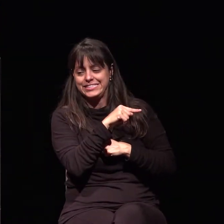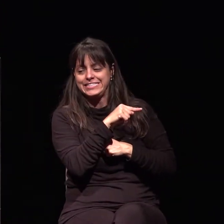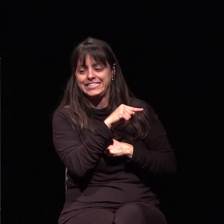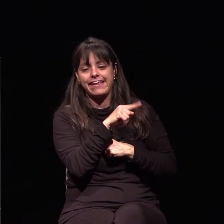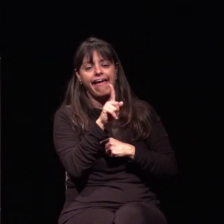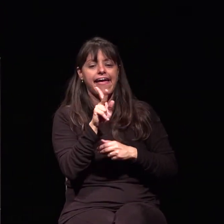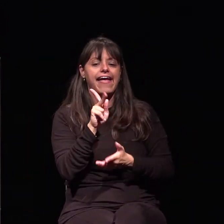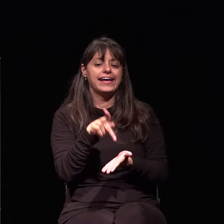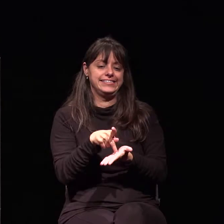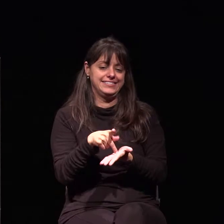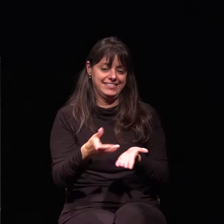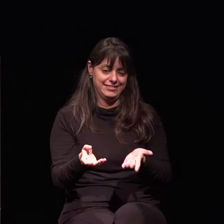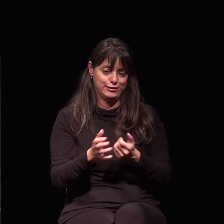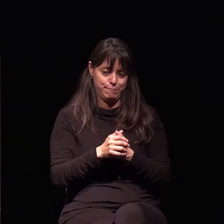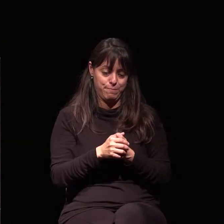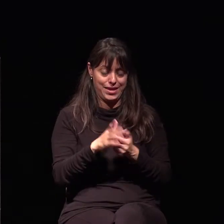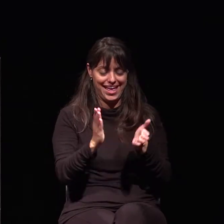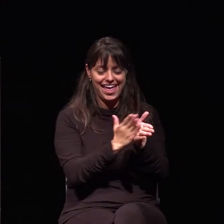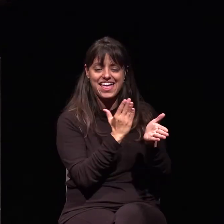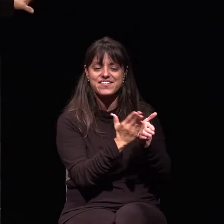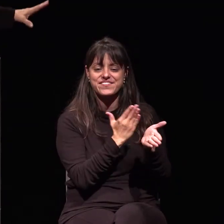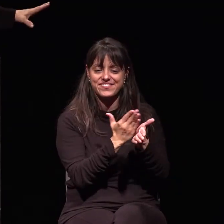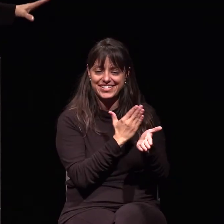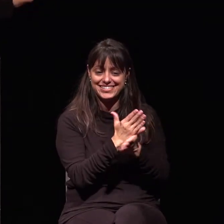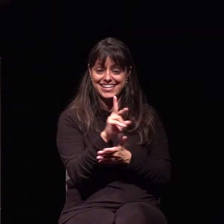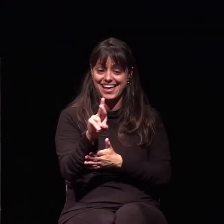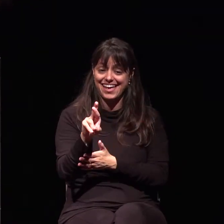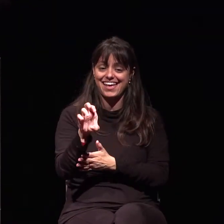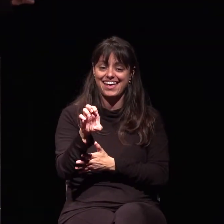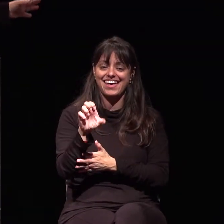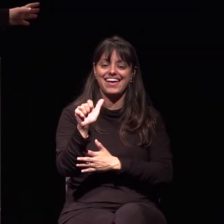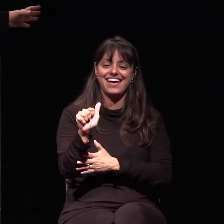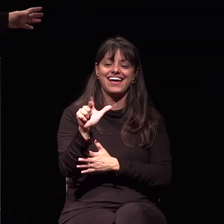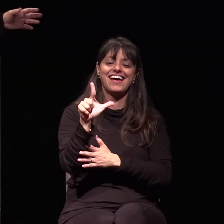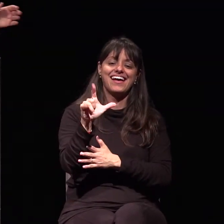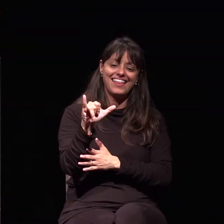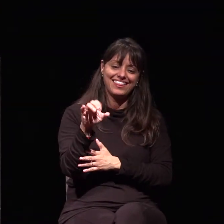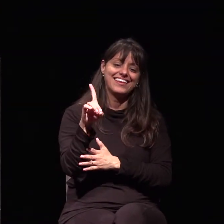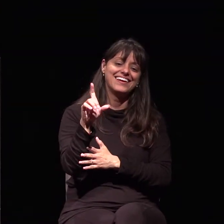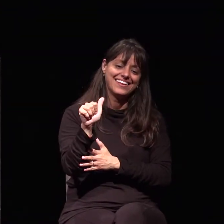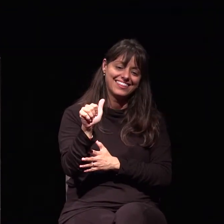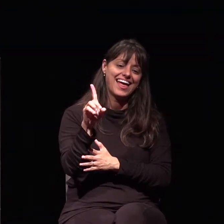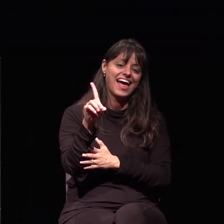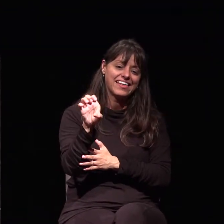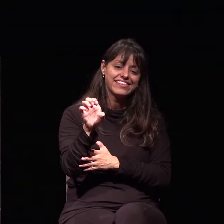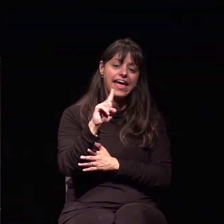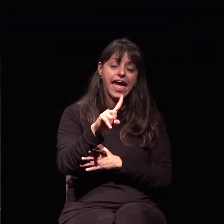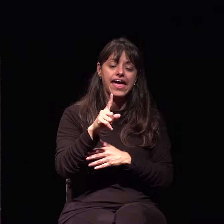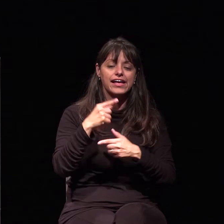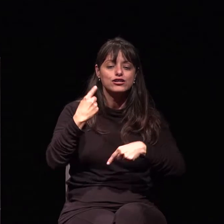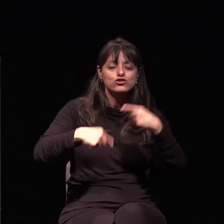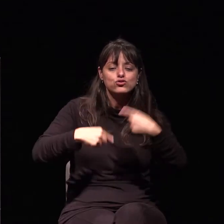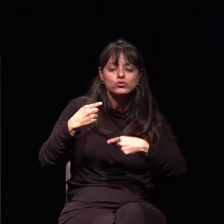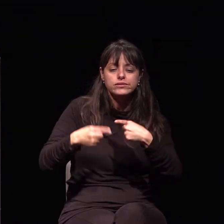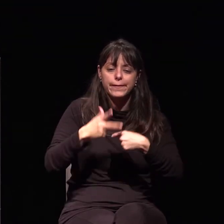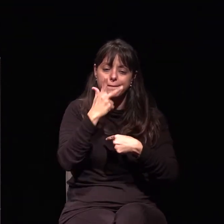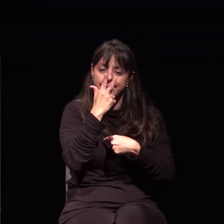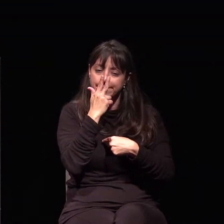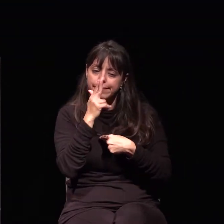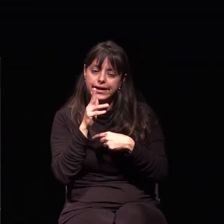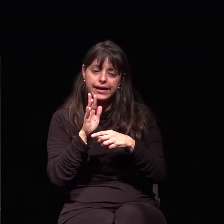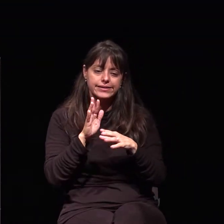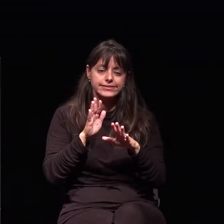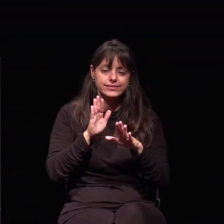uma realidade. E essa revista, Realidade, ela traz essa discussão de uma forma muito tímida, e mesmo assim